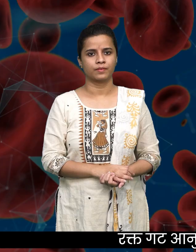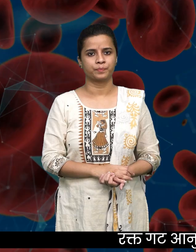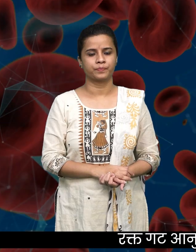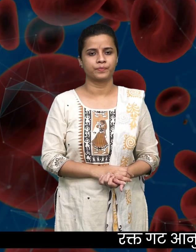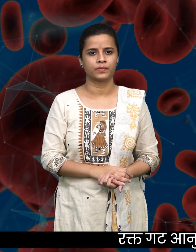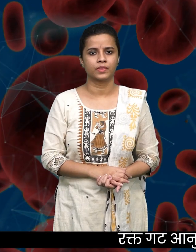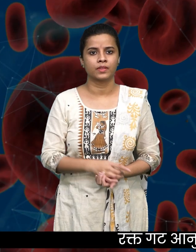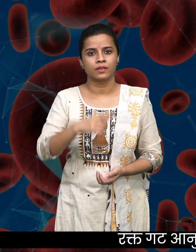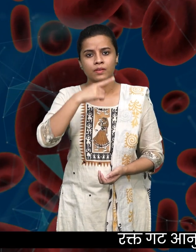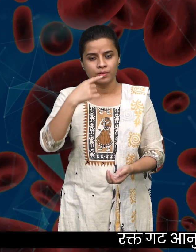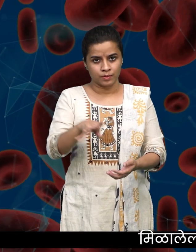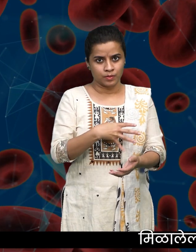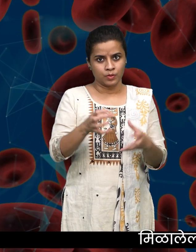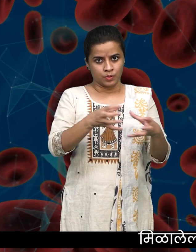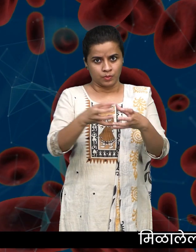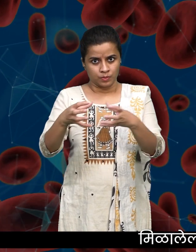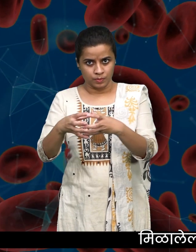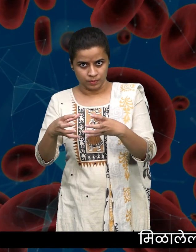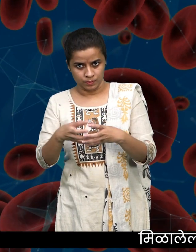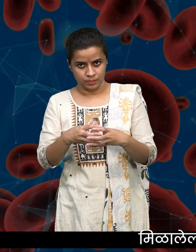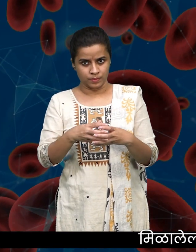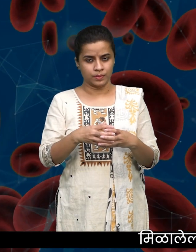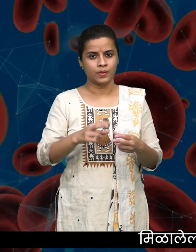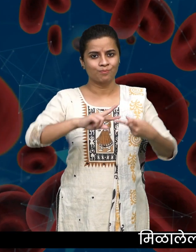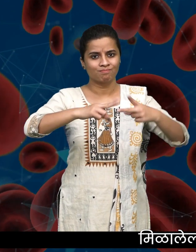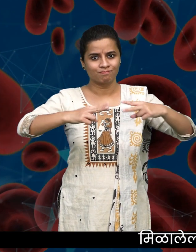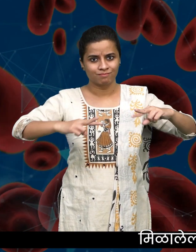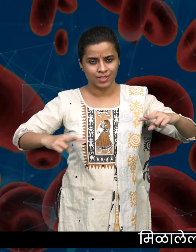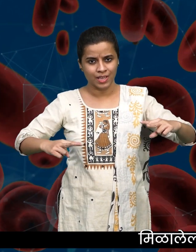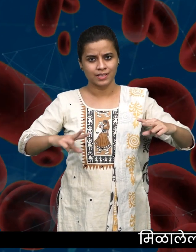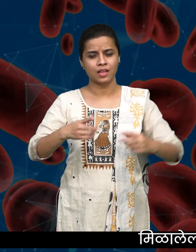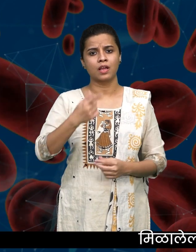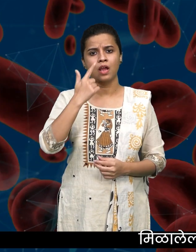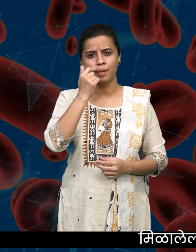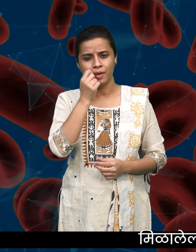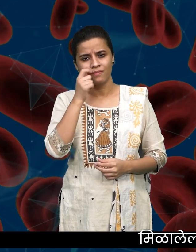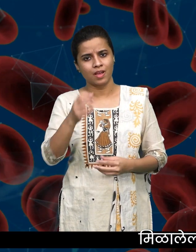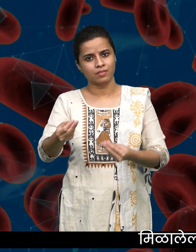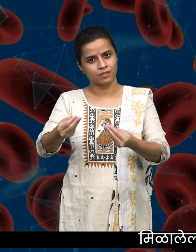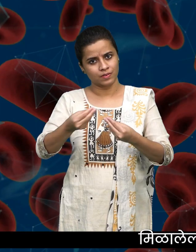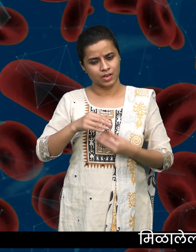रक्तगट आनुवंशिक असतात आणि पालकांकडून मिळालेल्या जनुकांवर अवलंबून असतात.